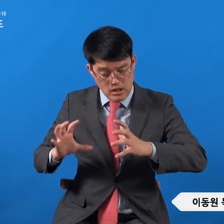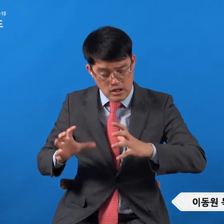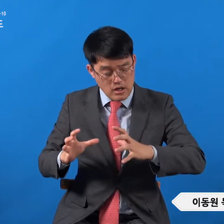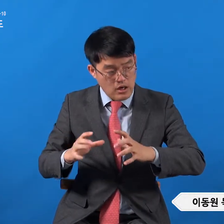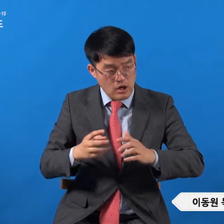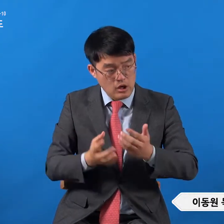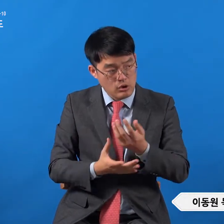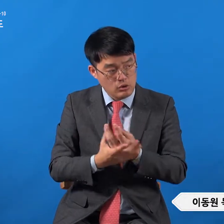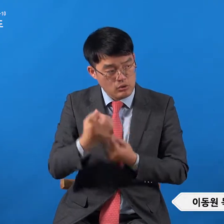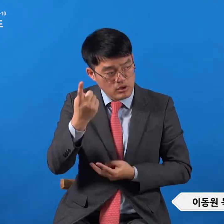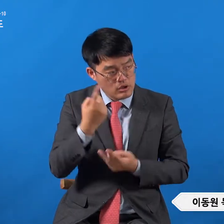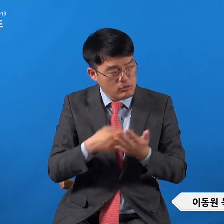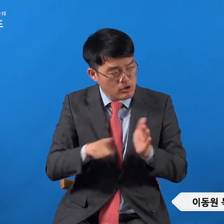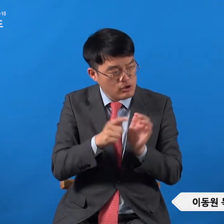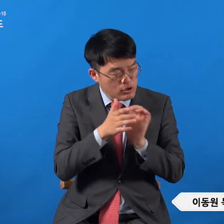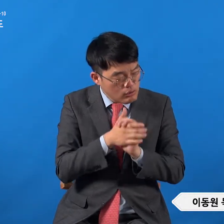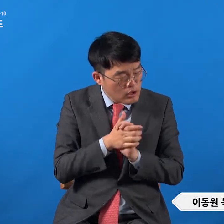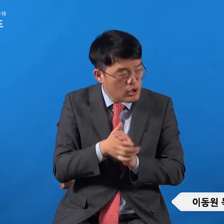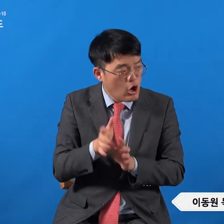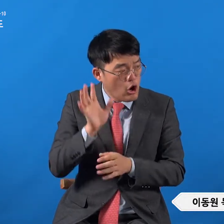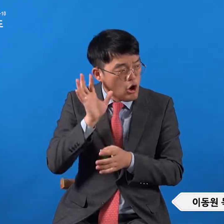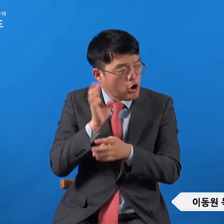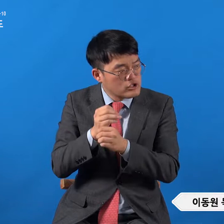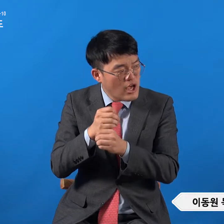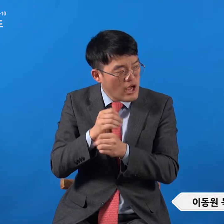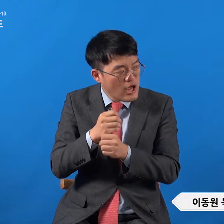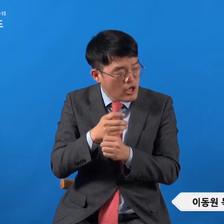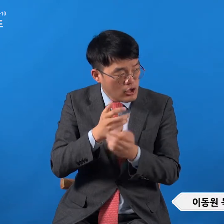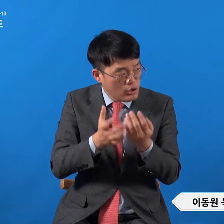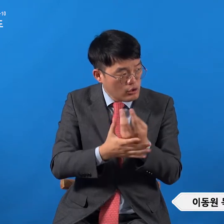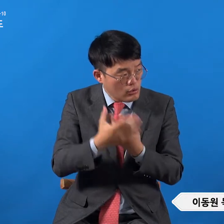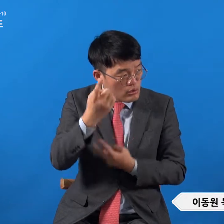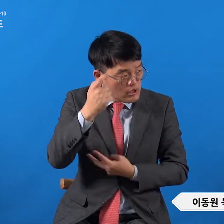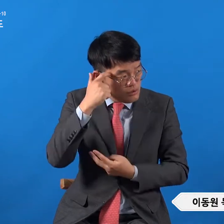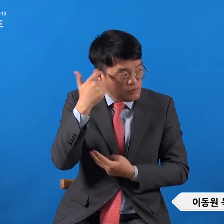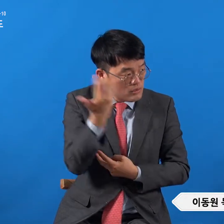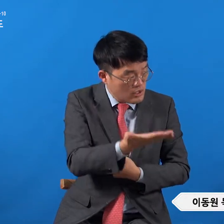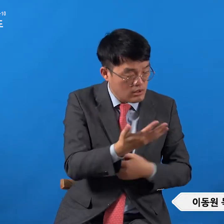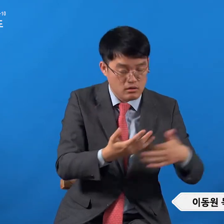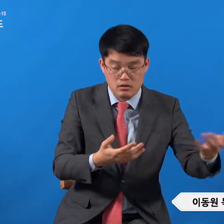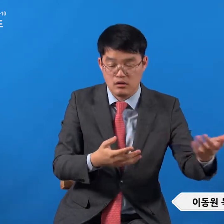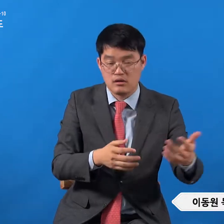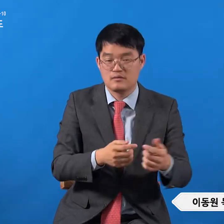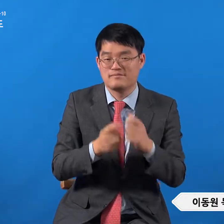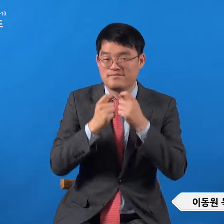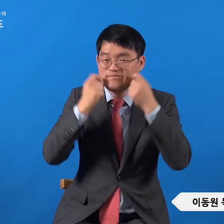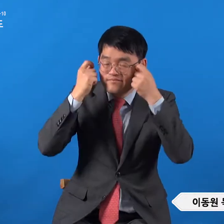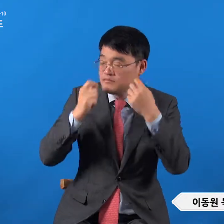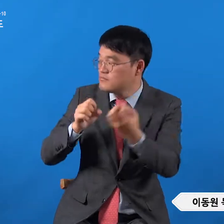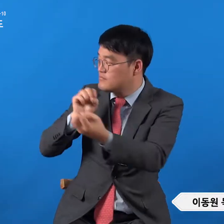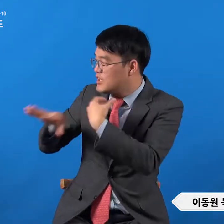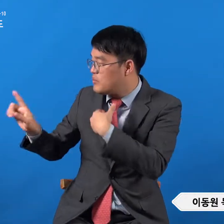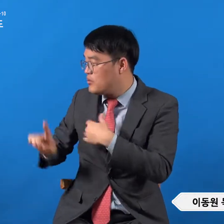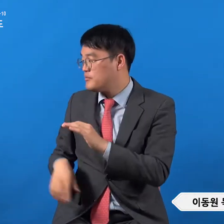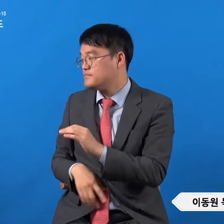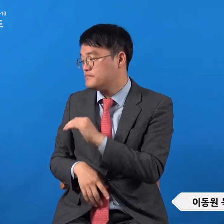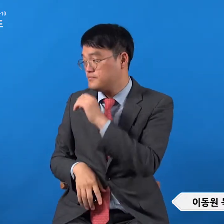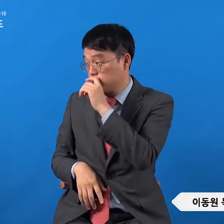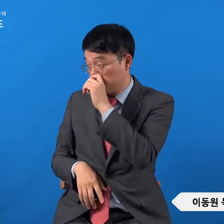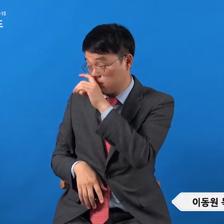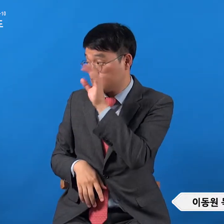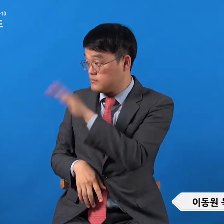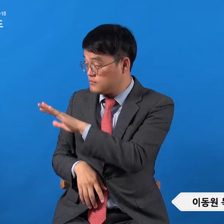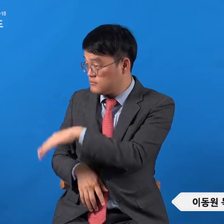위해서 기도하시는데 언제쯤 통일이 될까요? 그때 그분이 빙그레 웃으시면서 한 대답을 저는 잊을 수가 없어요.